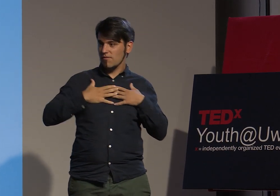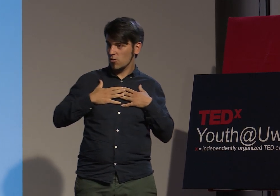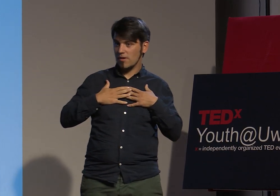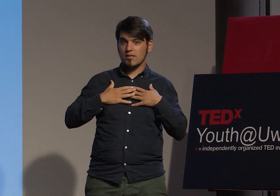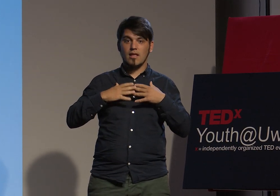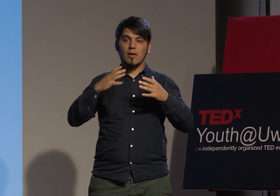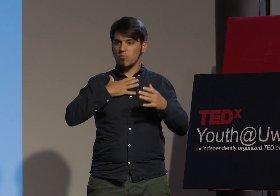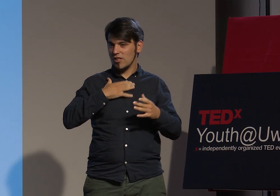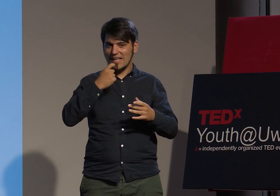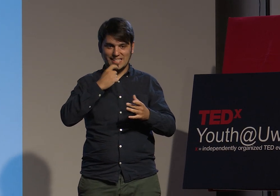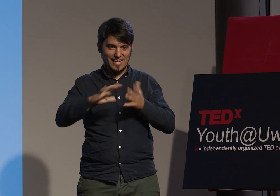да се фокусирате върху презентация.